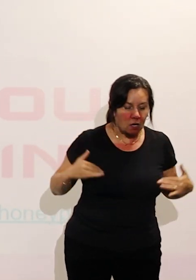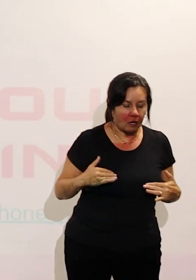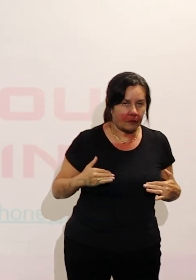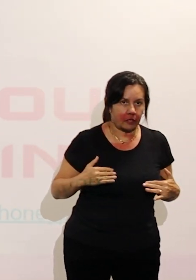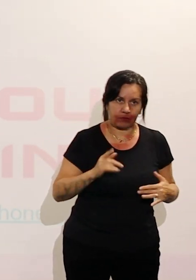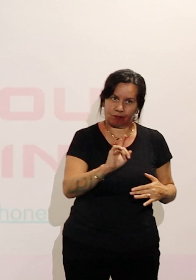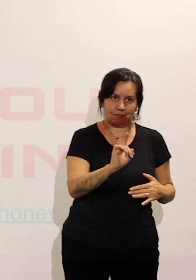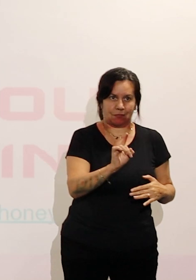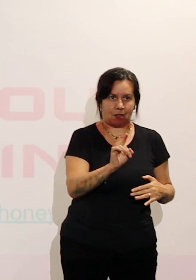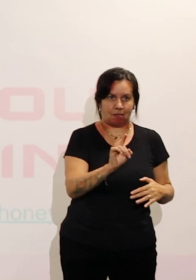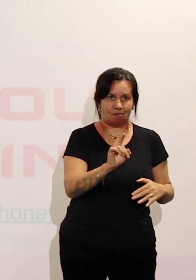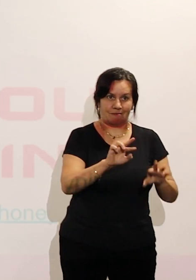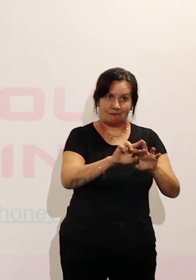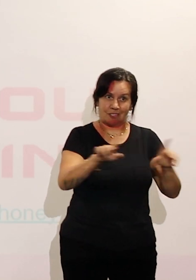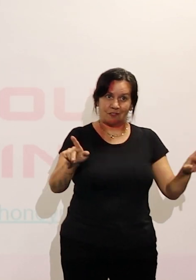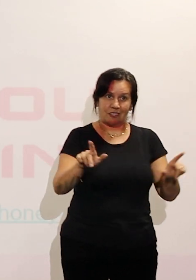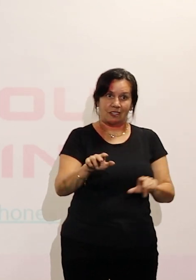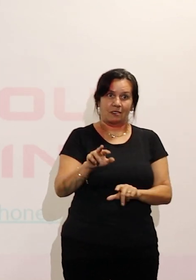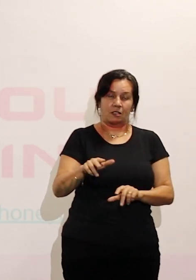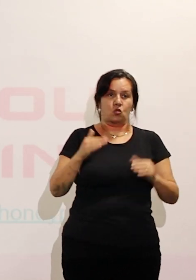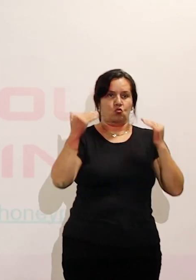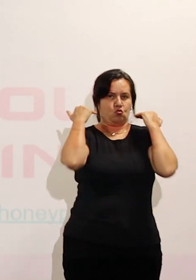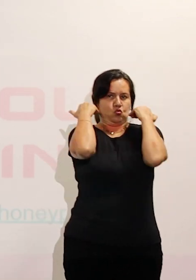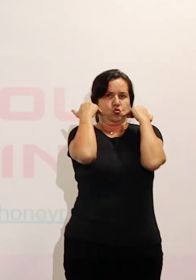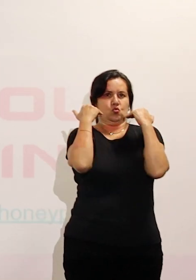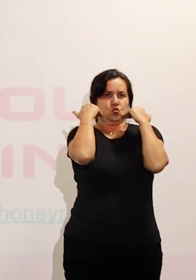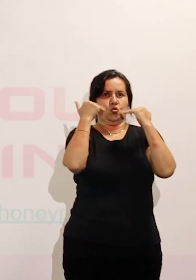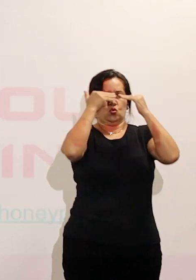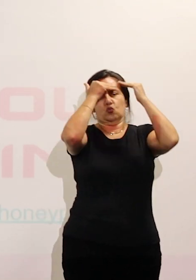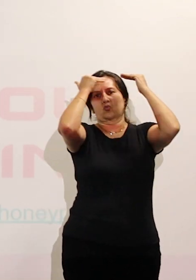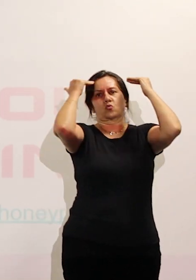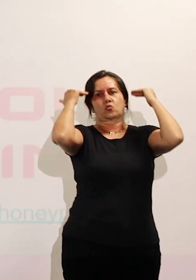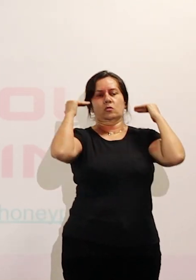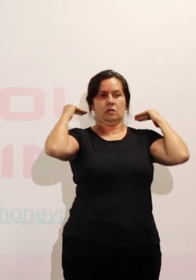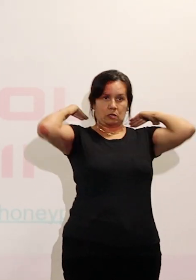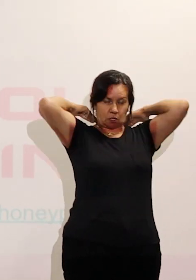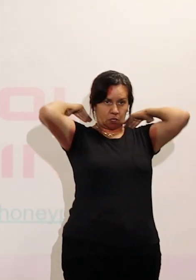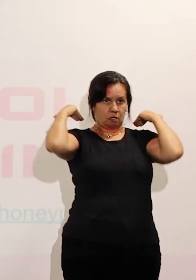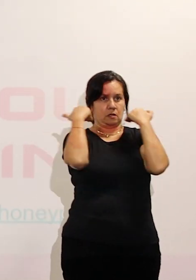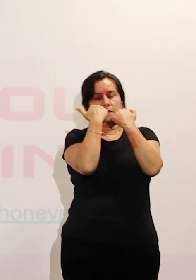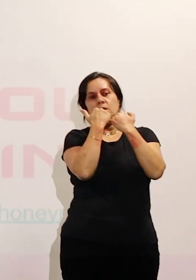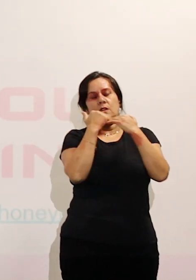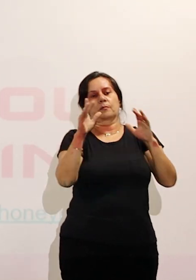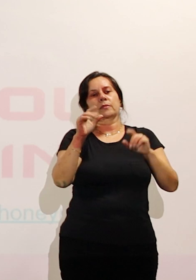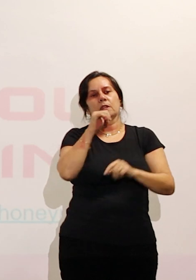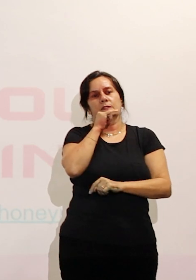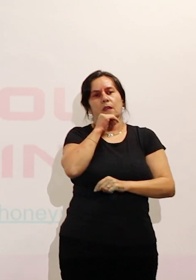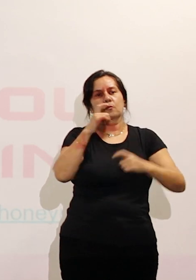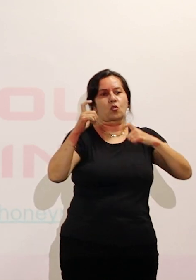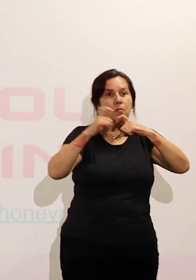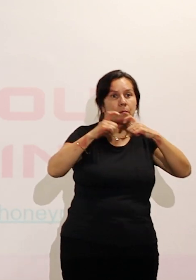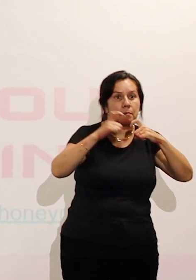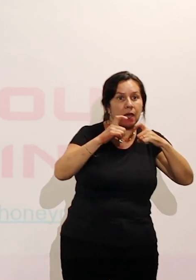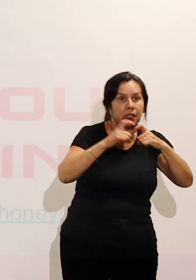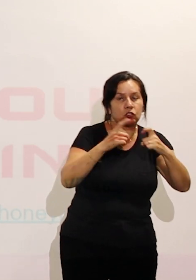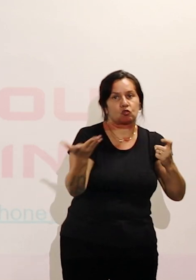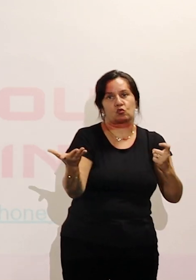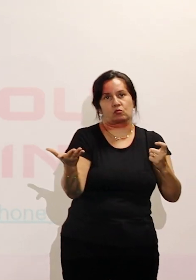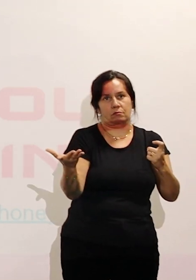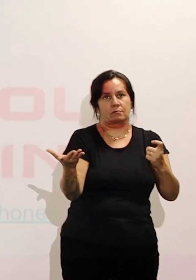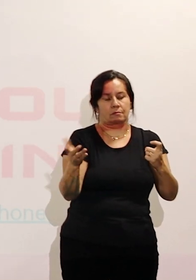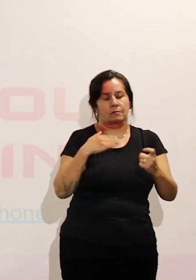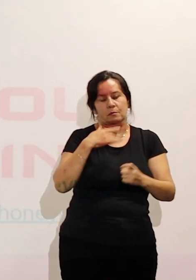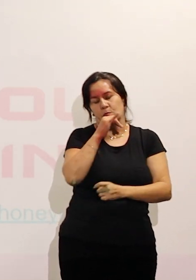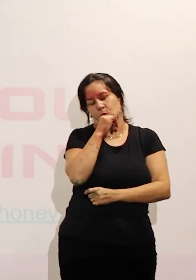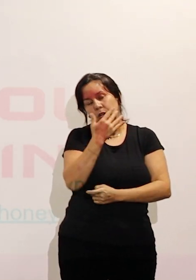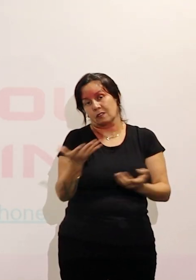Não, normalmente ele vai ter pelo menos o cabelo curto por uma questão de praticidade, né? Um médico, por exemplo, também ele vai ter